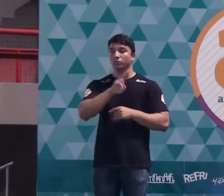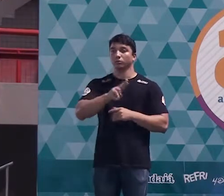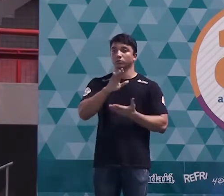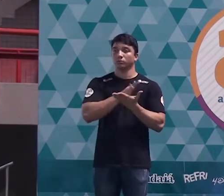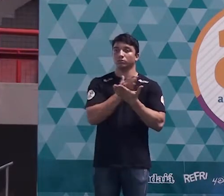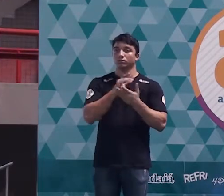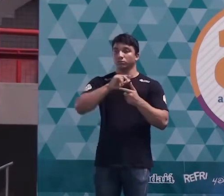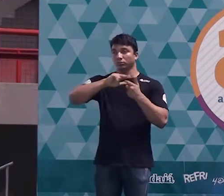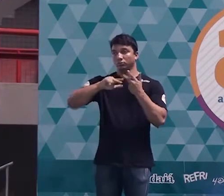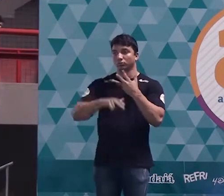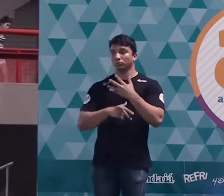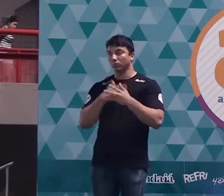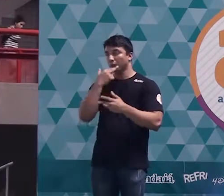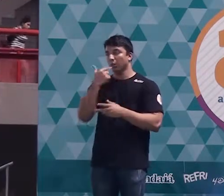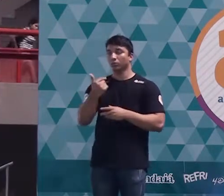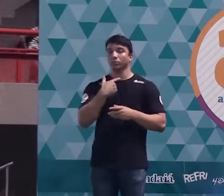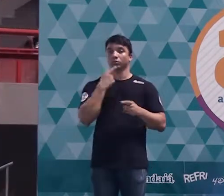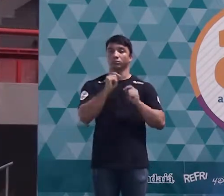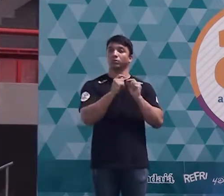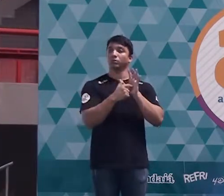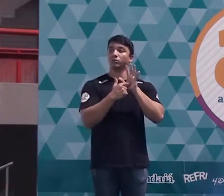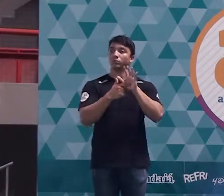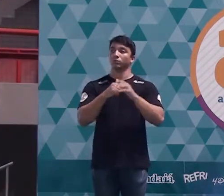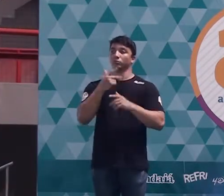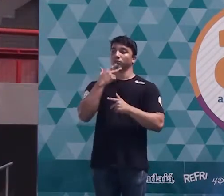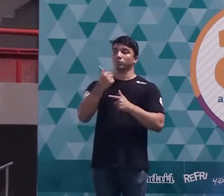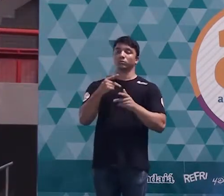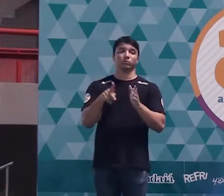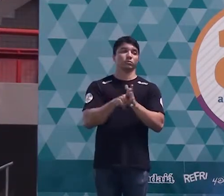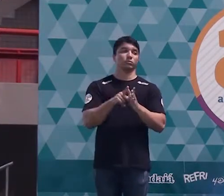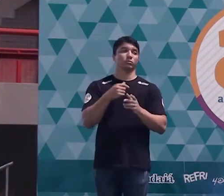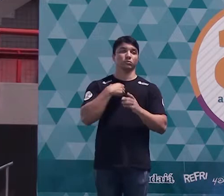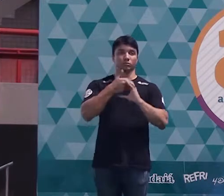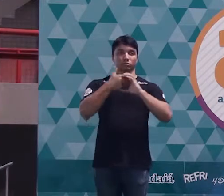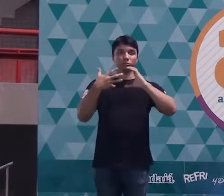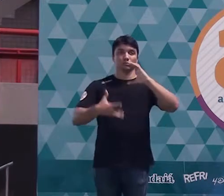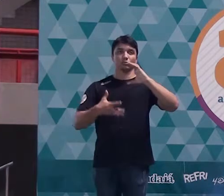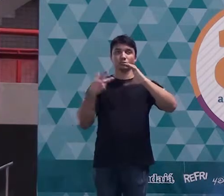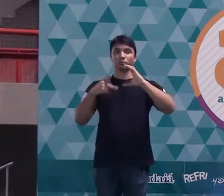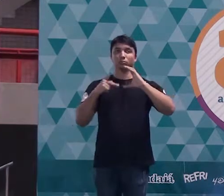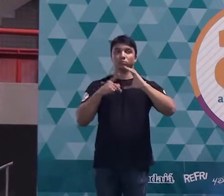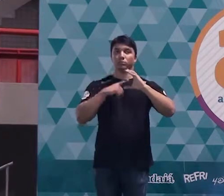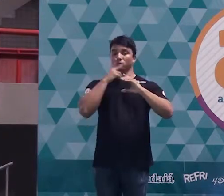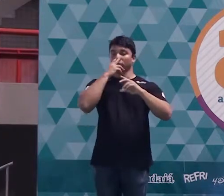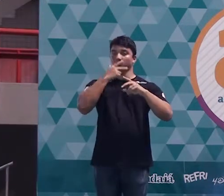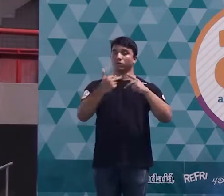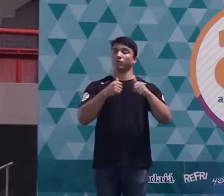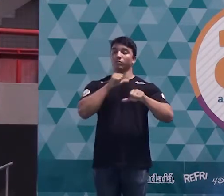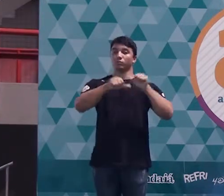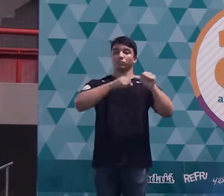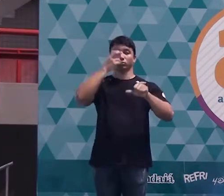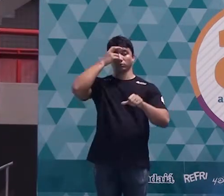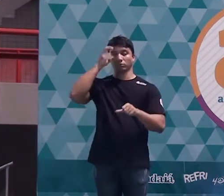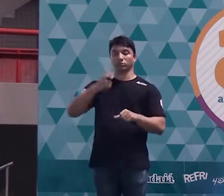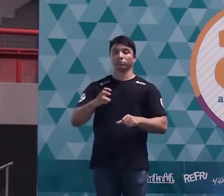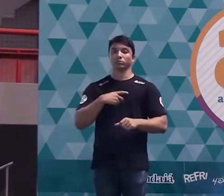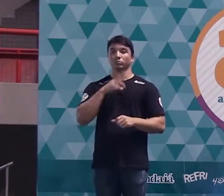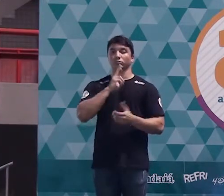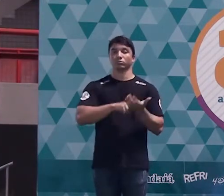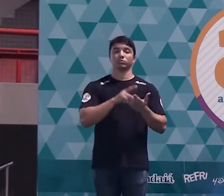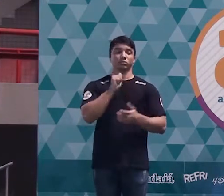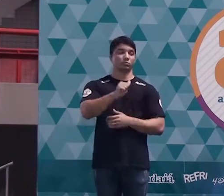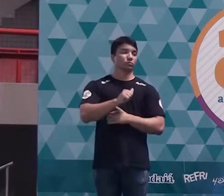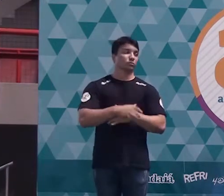algumas variedades linguísticas para mostrar a linguagem de um grupo característico. É a variante cultural, opção A de